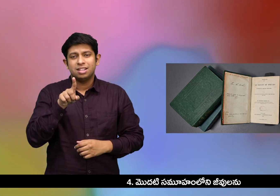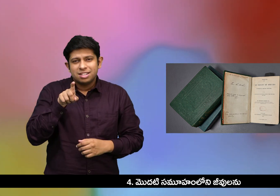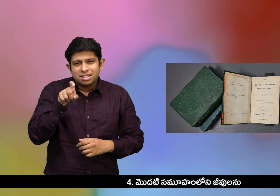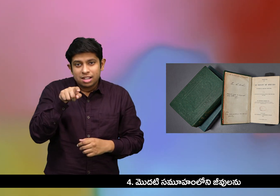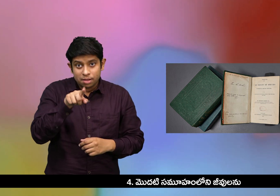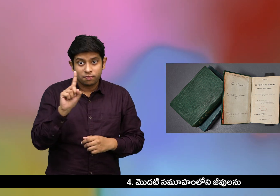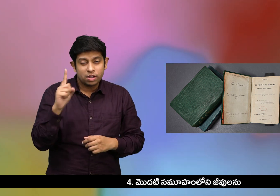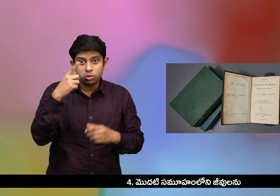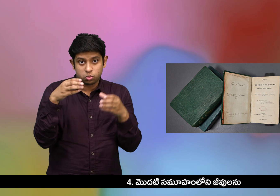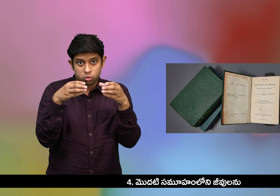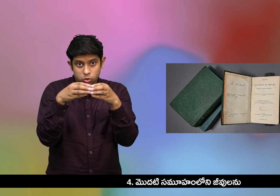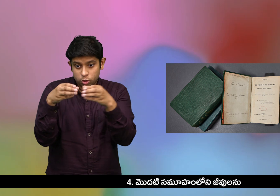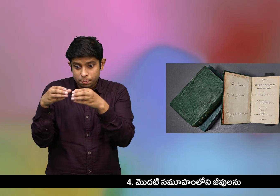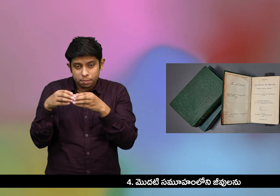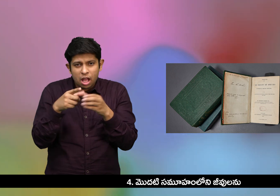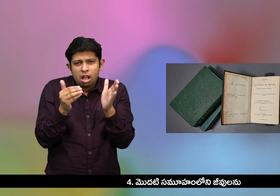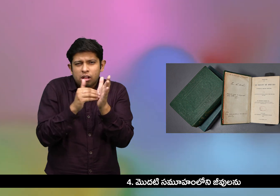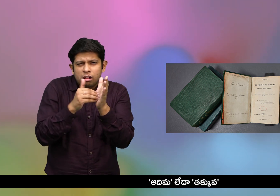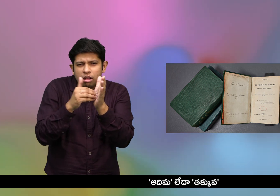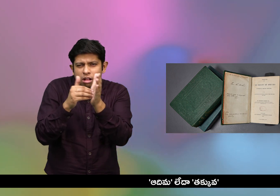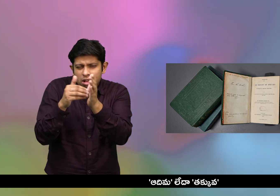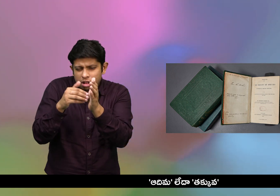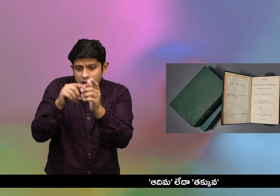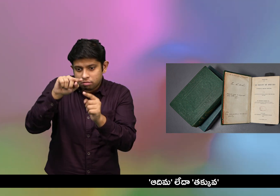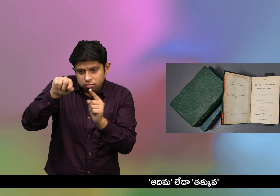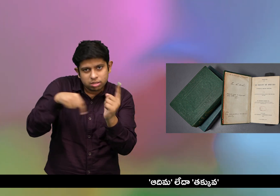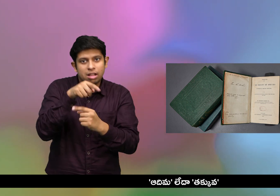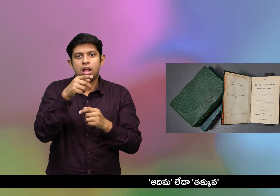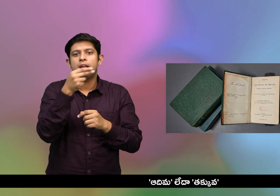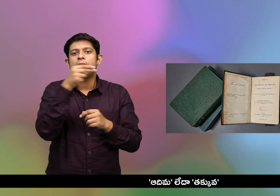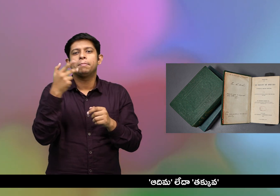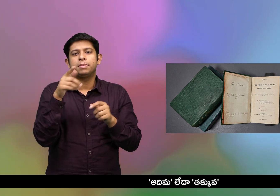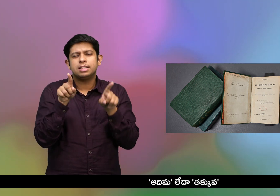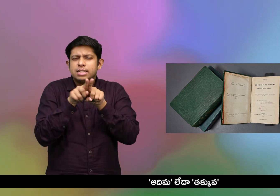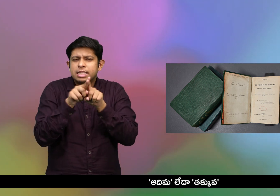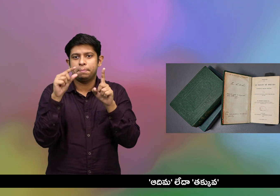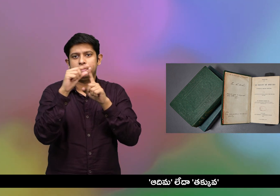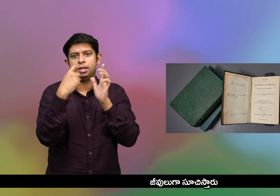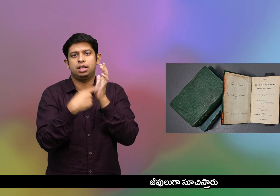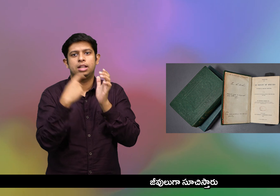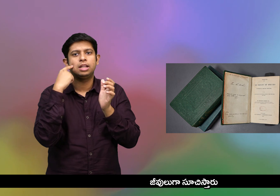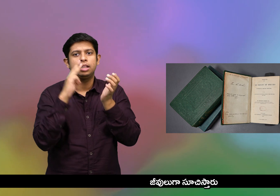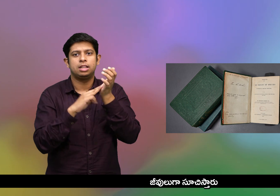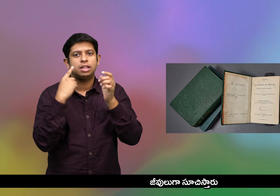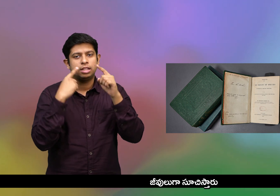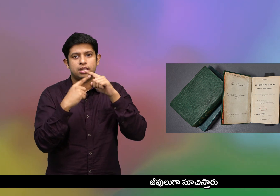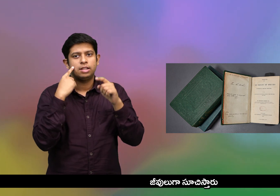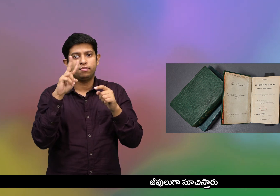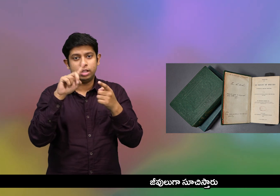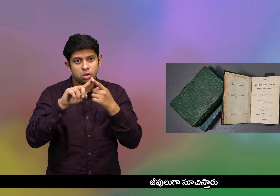4. మొదటి సమూహంలోని జీవులను తరచుగా ఆదిమ లేదా తక్కువ జీవులుగా సూచిస్తారు.